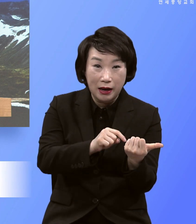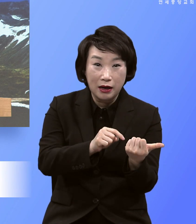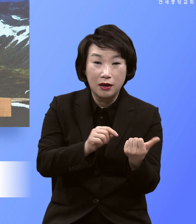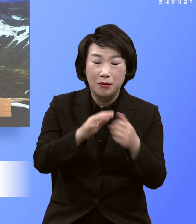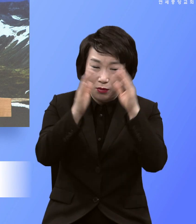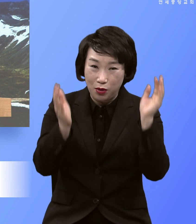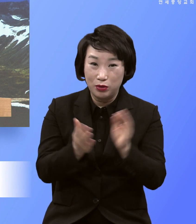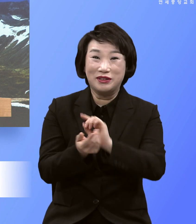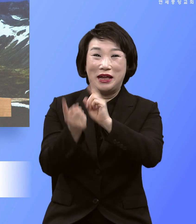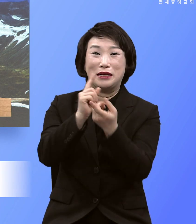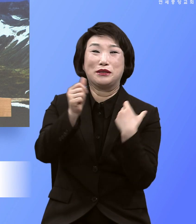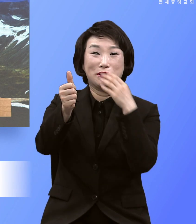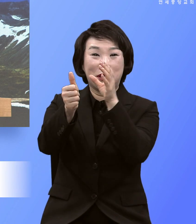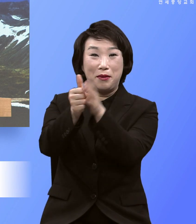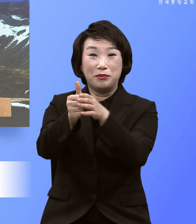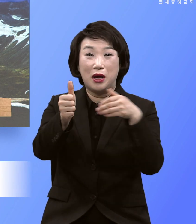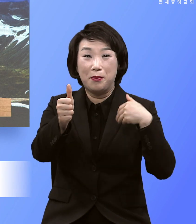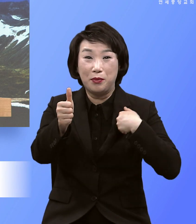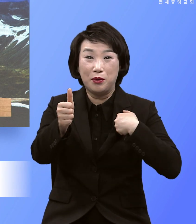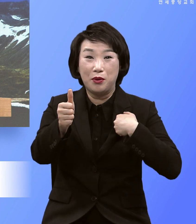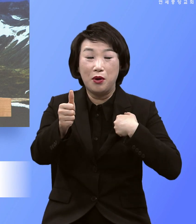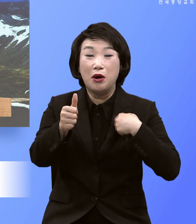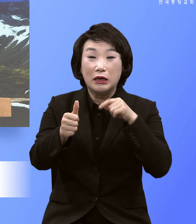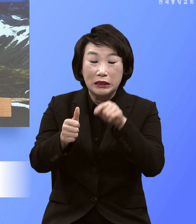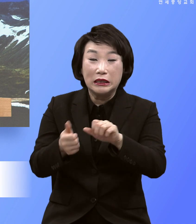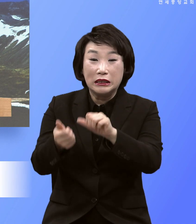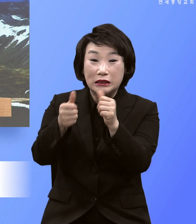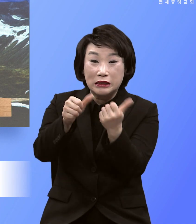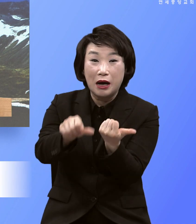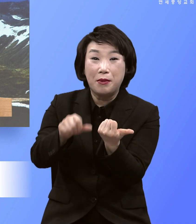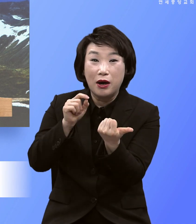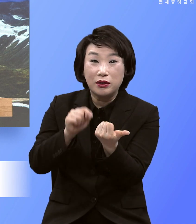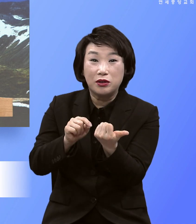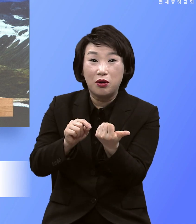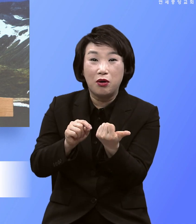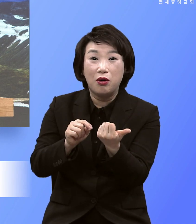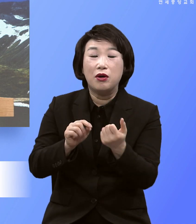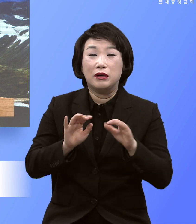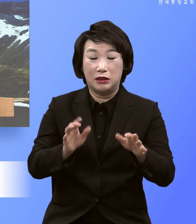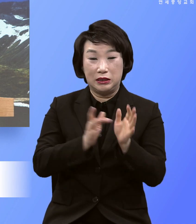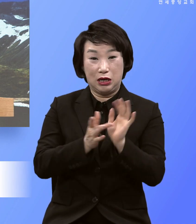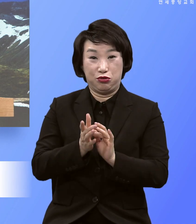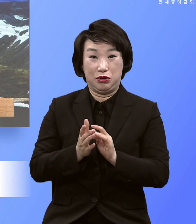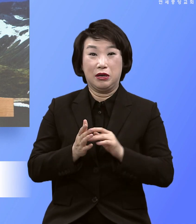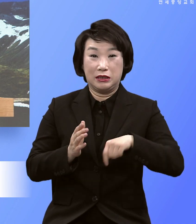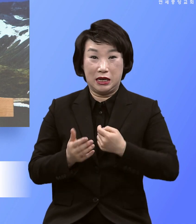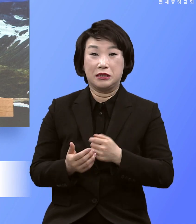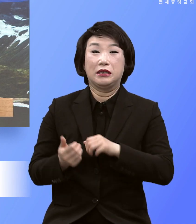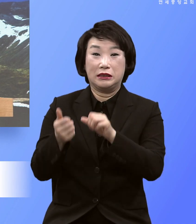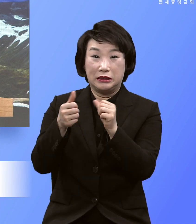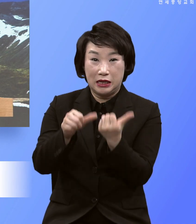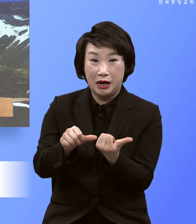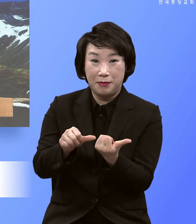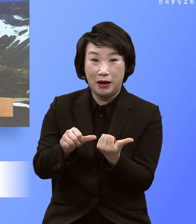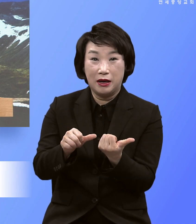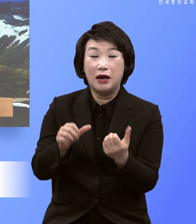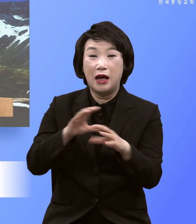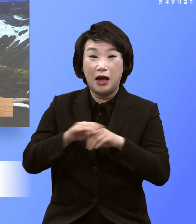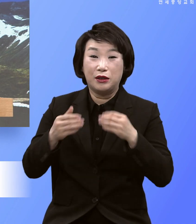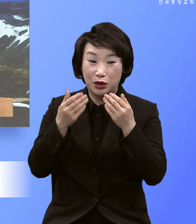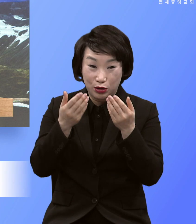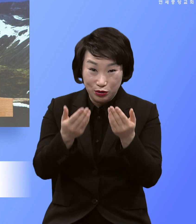사망으로 담당해야 되는데 이 사망을 자신의 사망으로